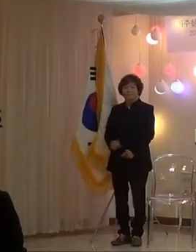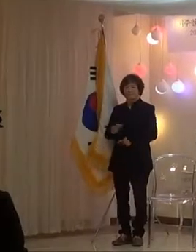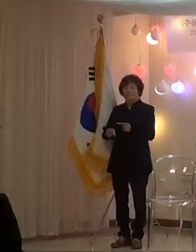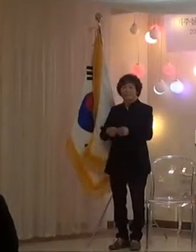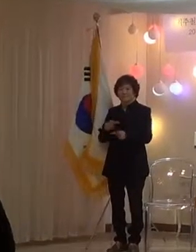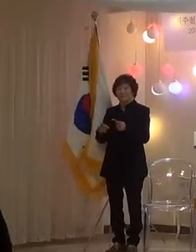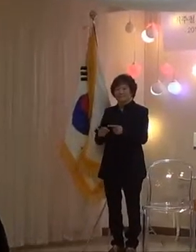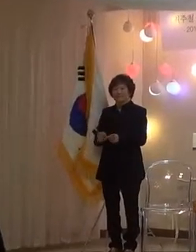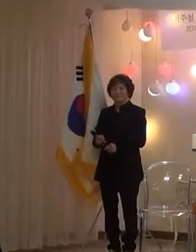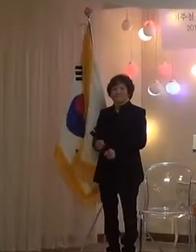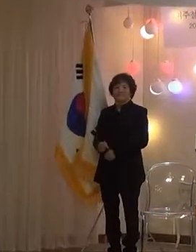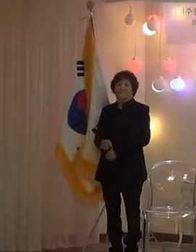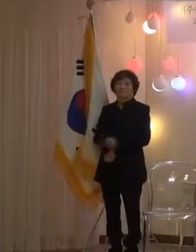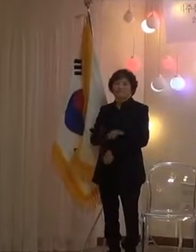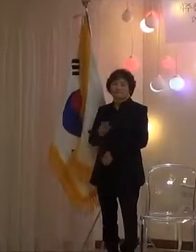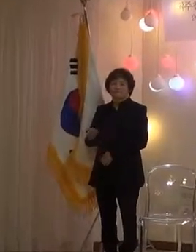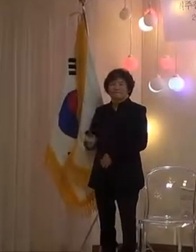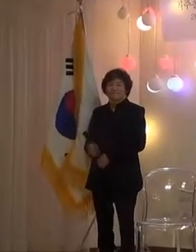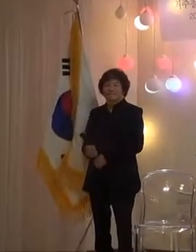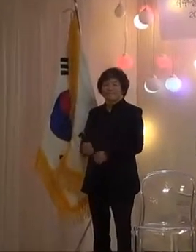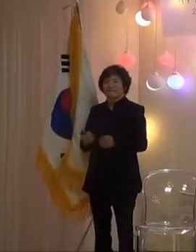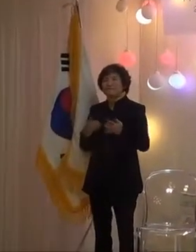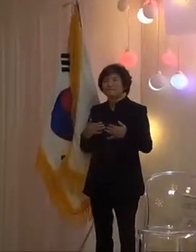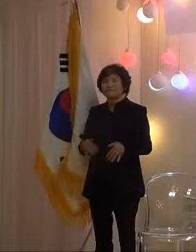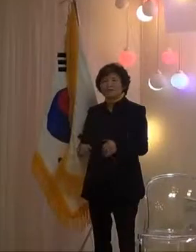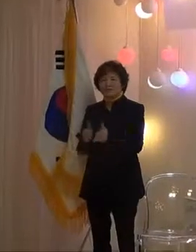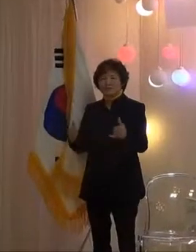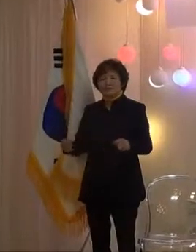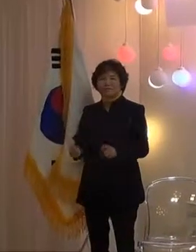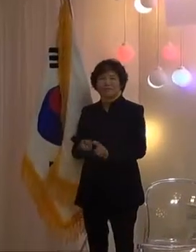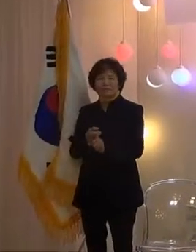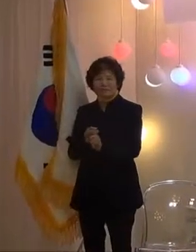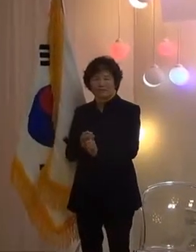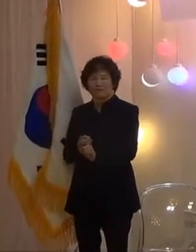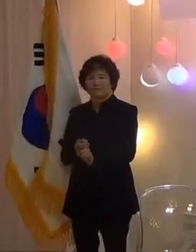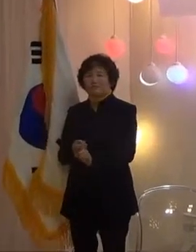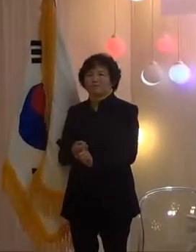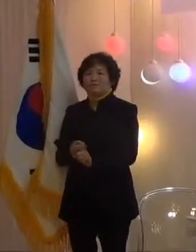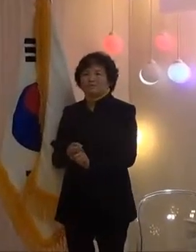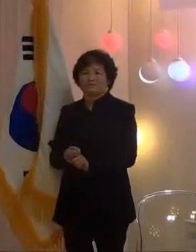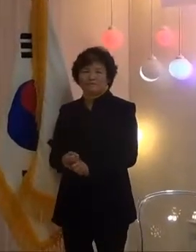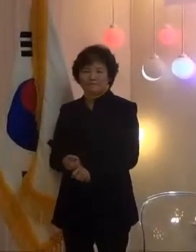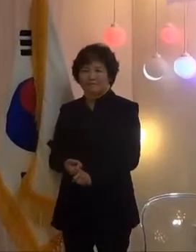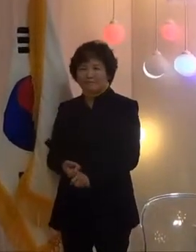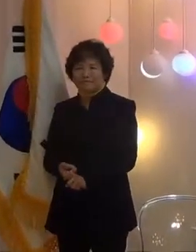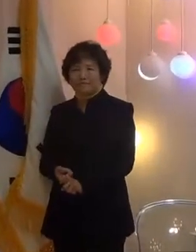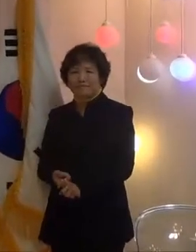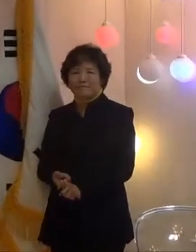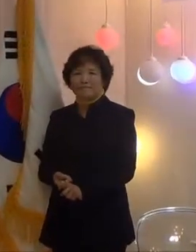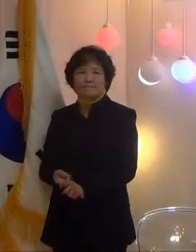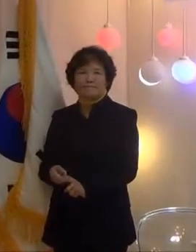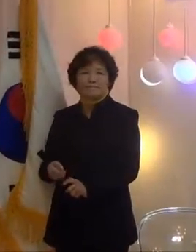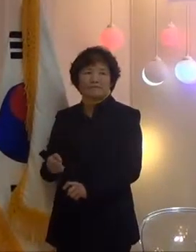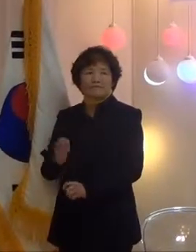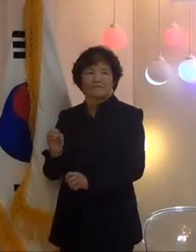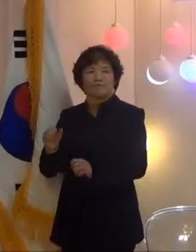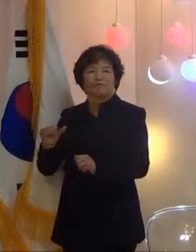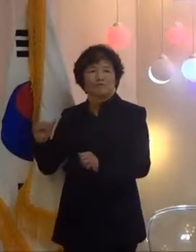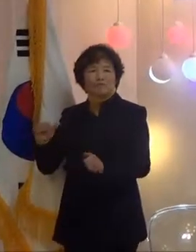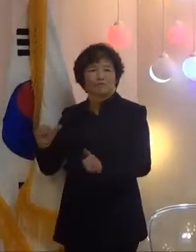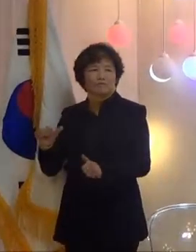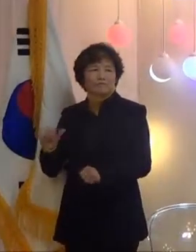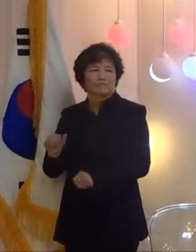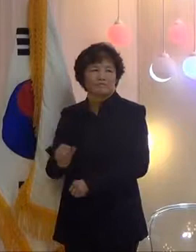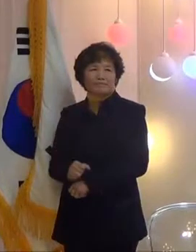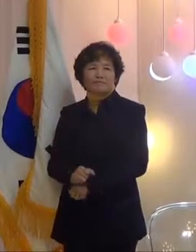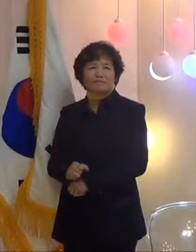수호가 사실 우리 약자에 대한 관심이 되게 무디지 않습니까? 최소한 4, 50대들이